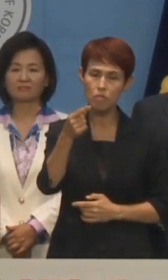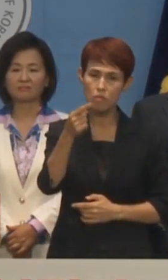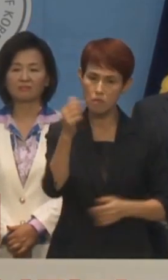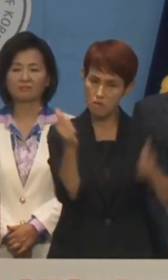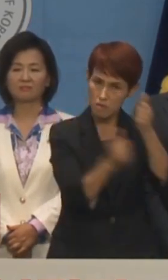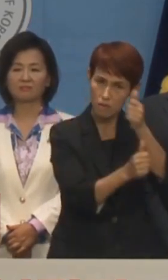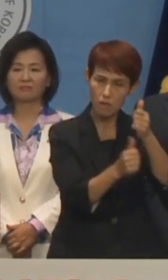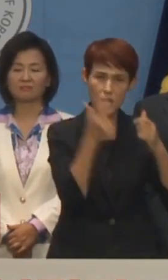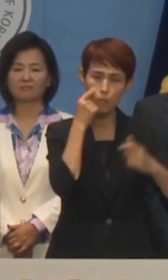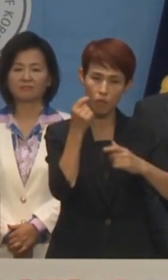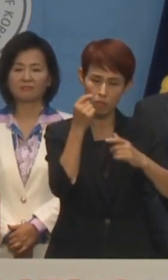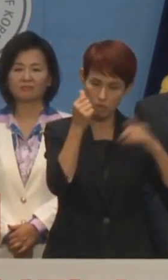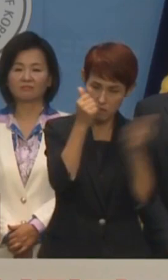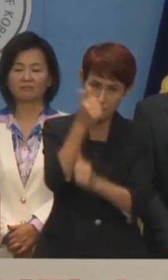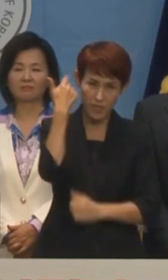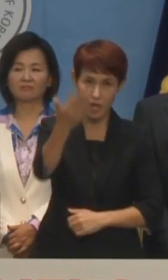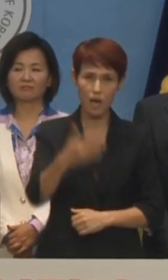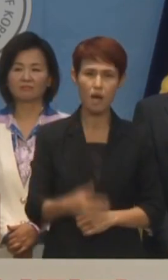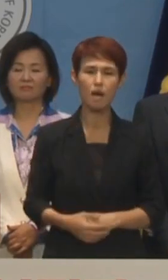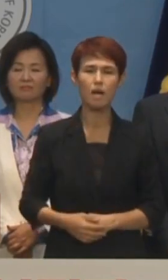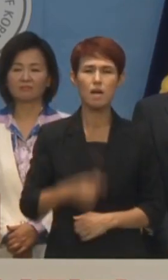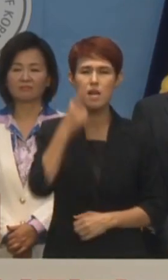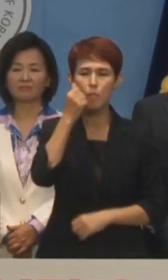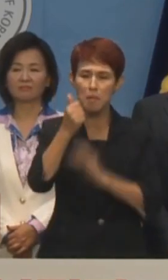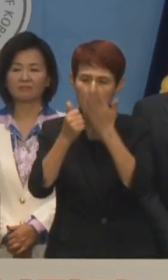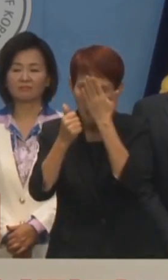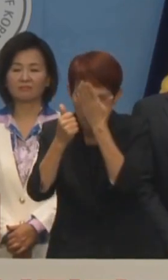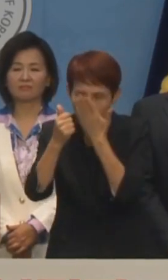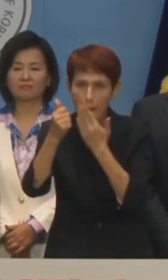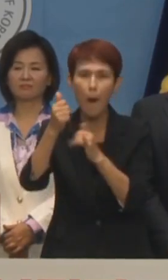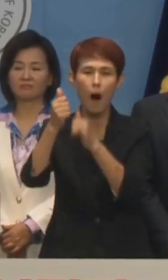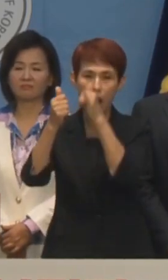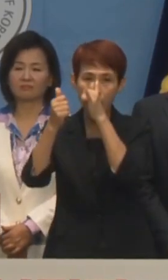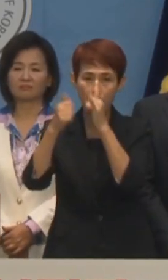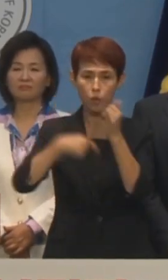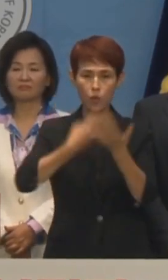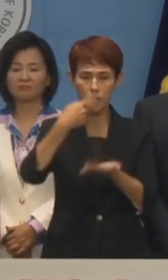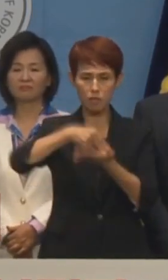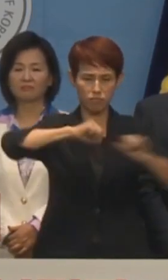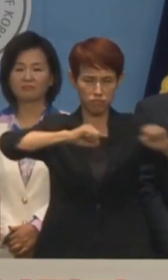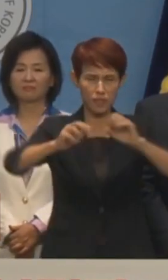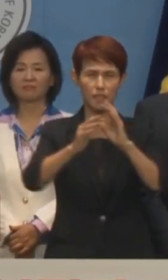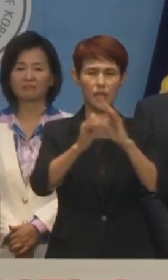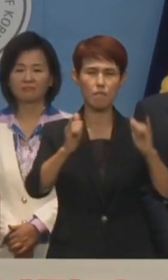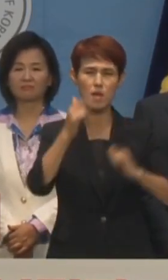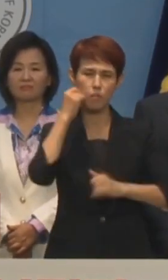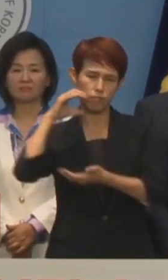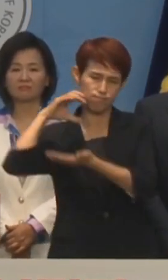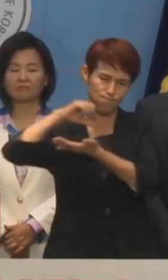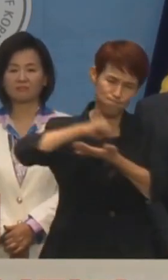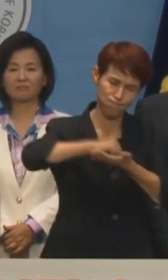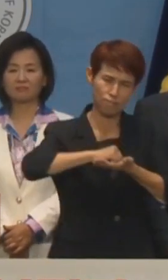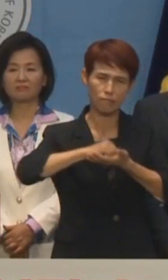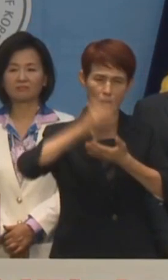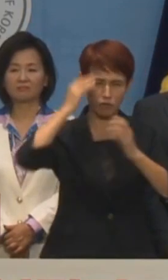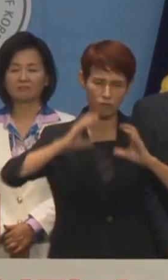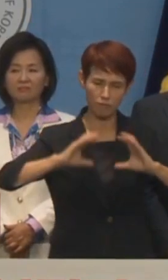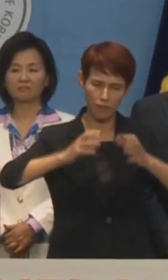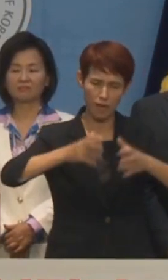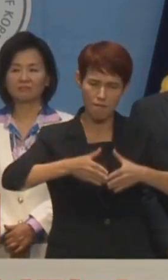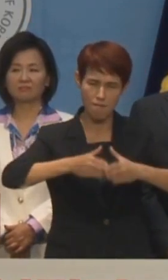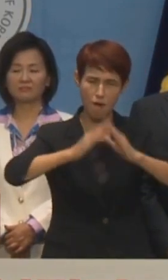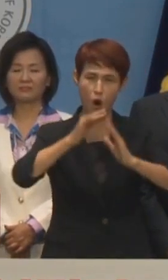총독부입니까? 일본의 굴종으로 일관하며 독립선열들이 일제의 포갑에 맞서 피땀으로 이룩한 대한민국의